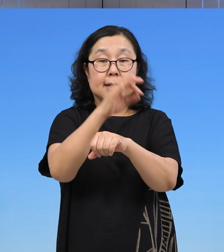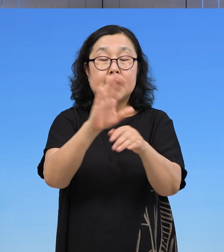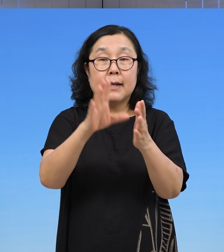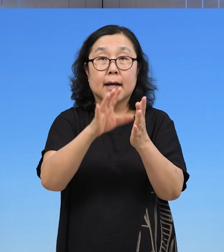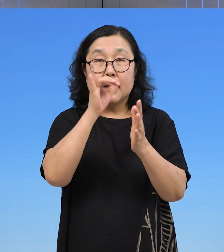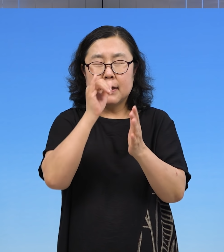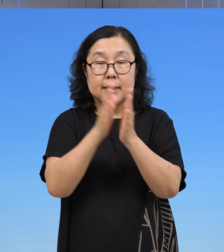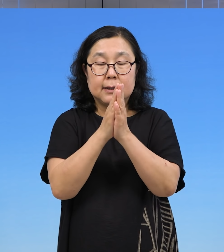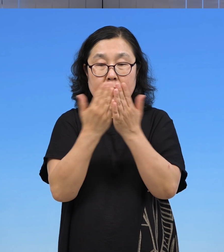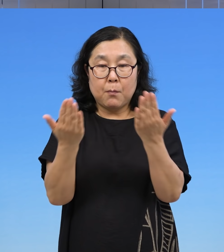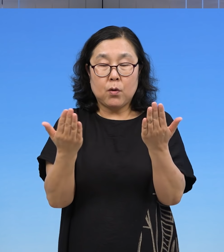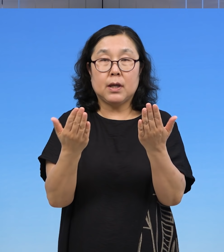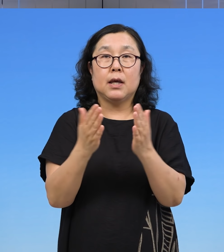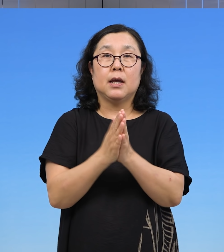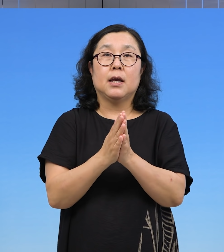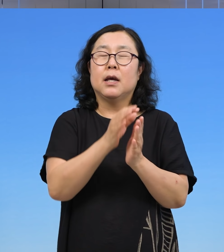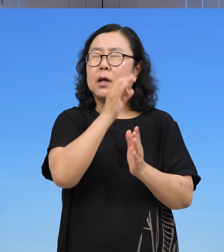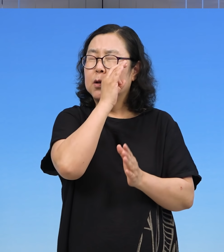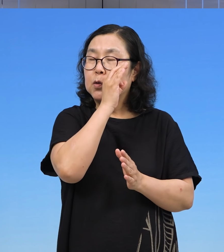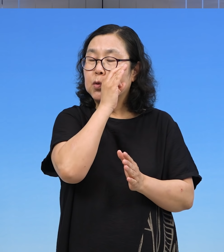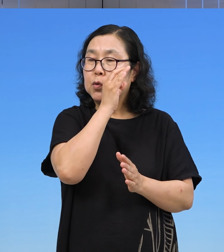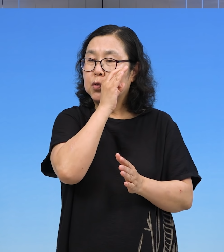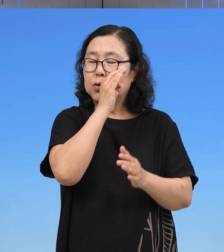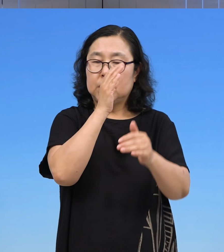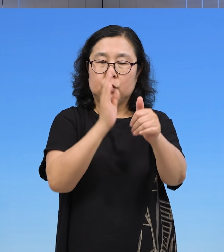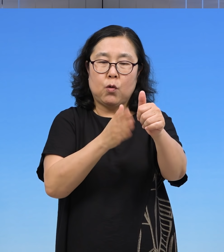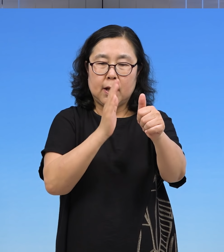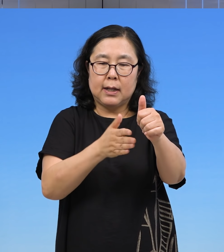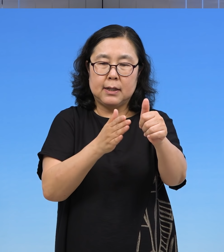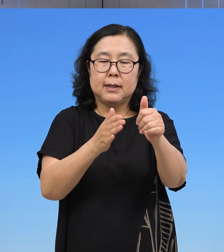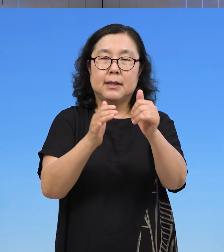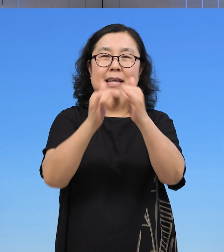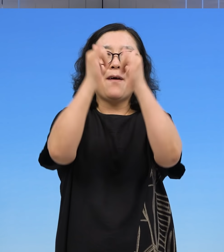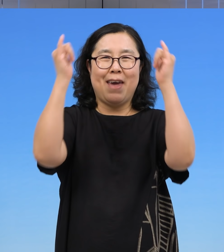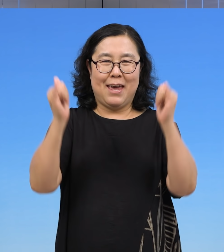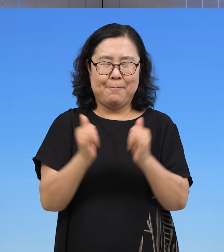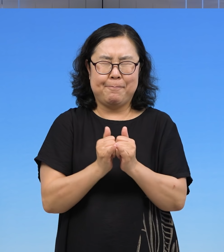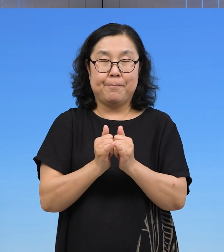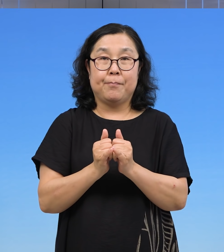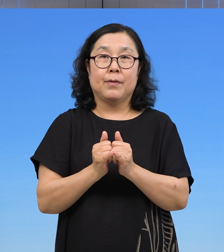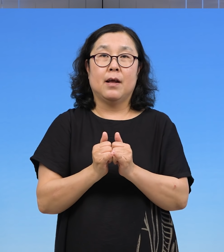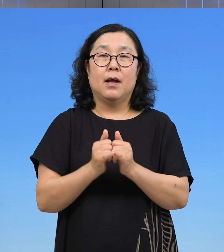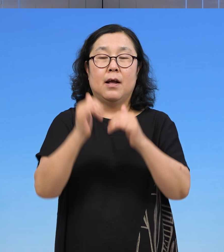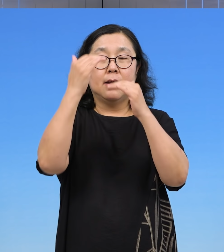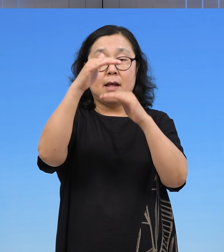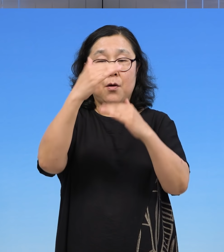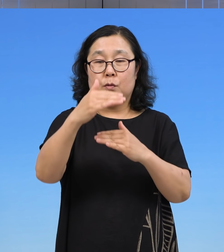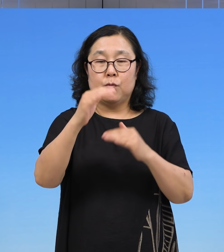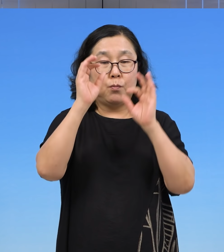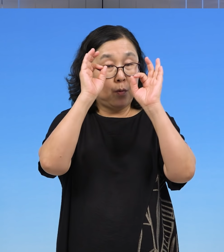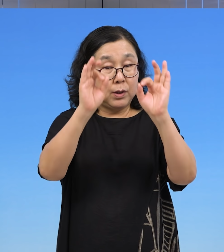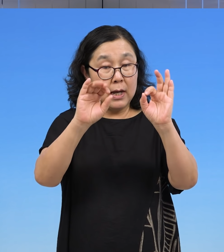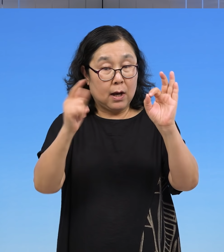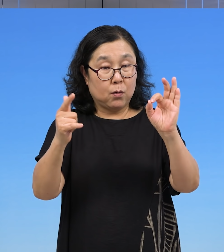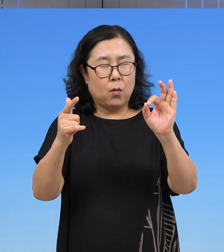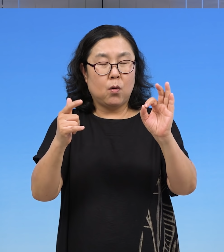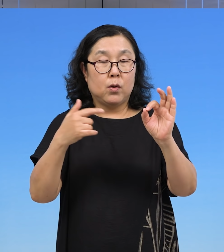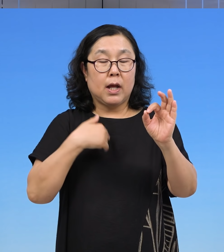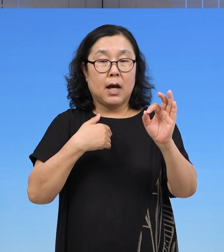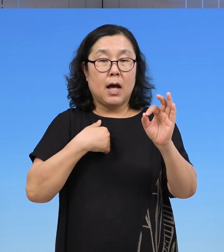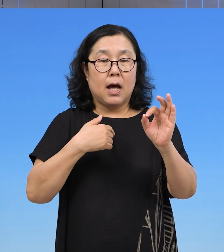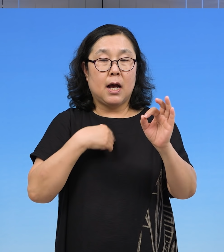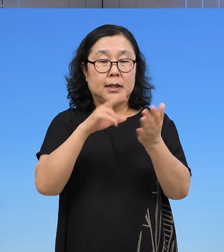이 책도 그 케이스예요 이 책의 제목이요 수치심 권하는 사회 내용도 안 보고 샀습니다